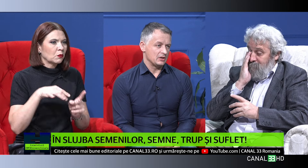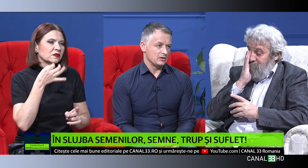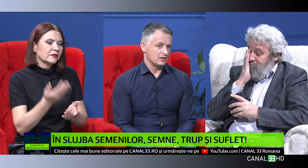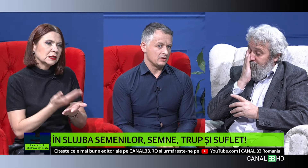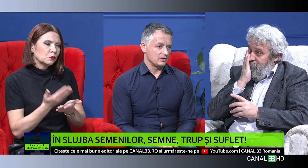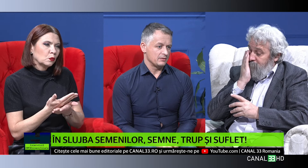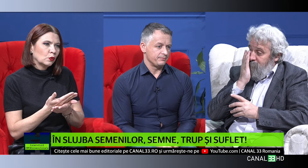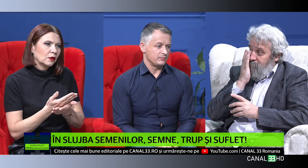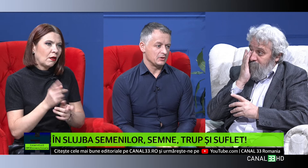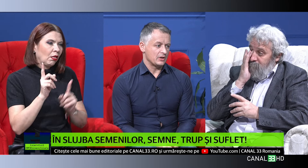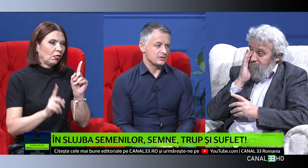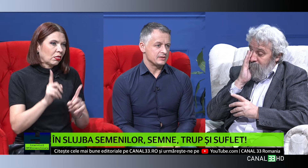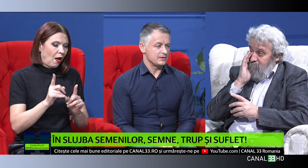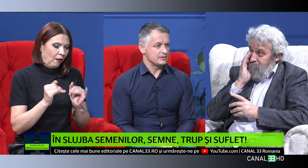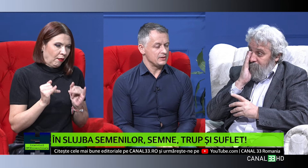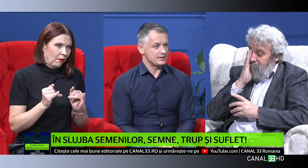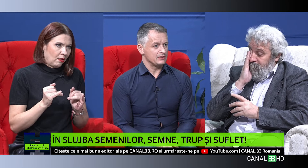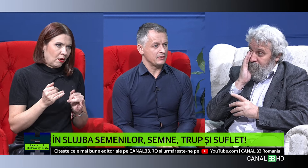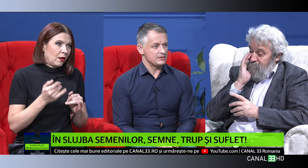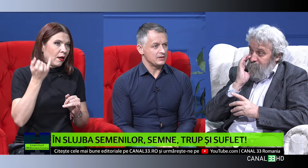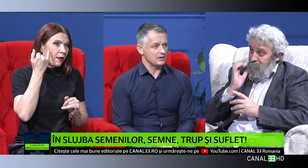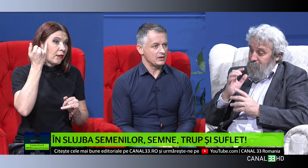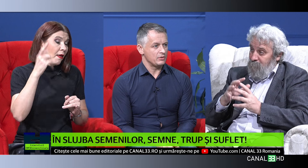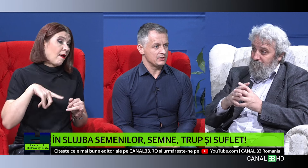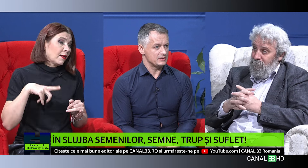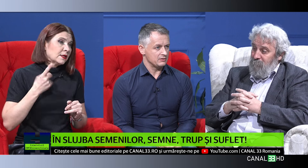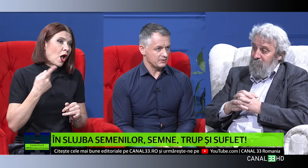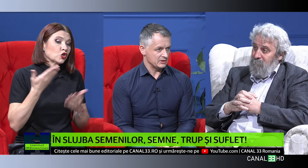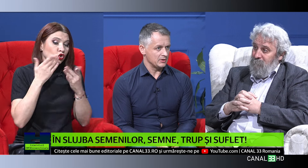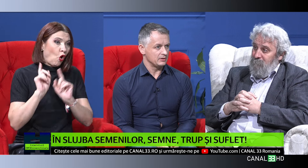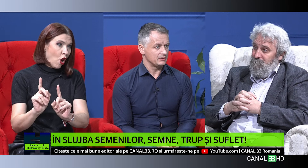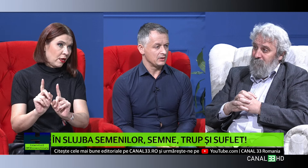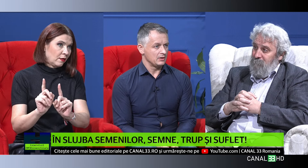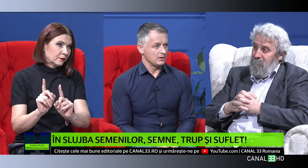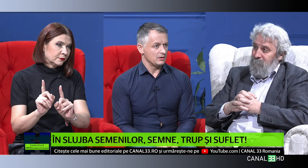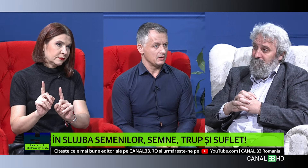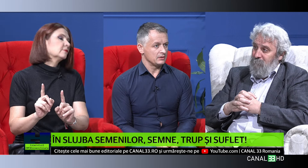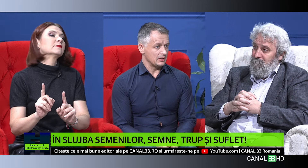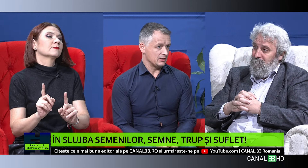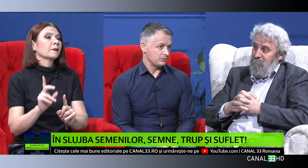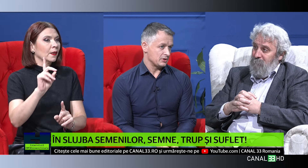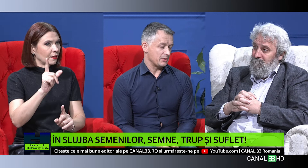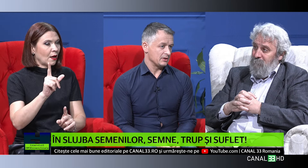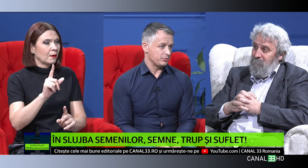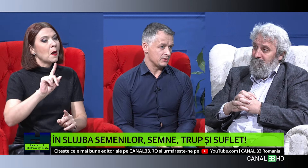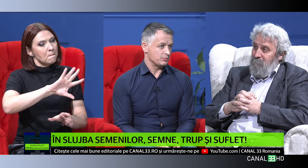dacă în acest sens inițiativa este a unității de învățământ, da, atunci părintele putem spune